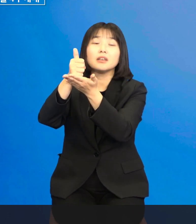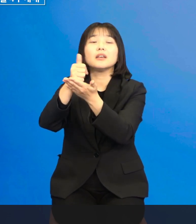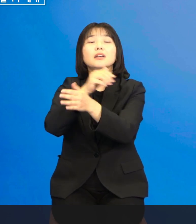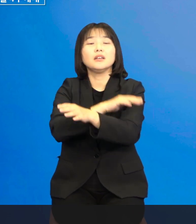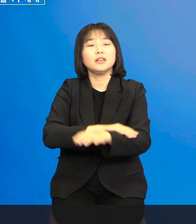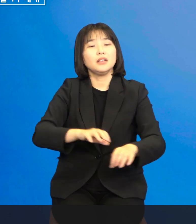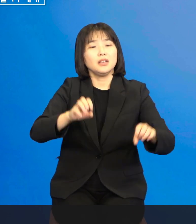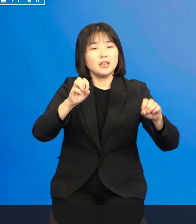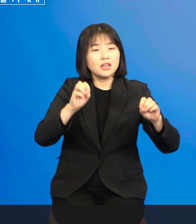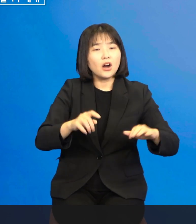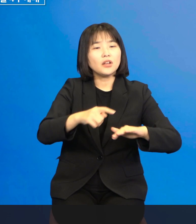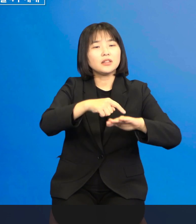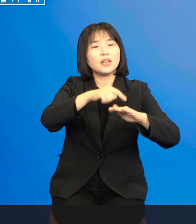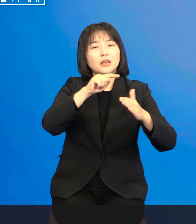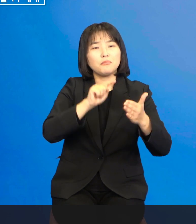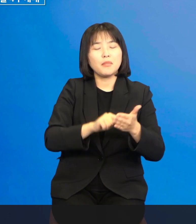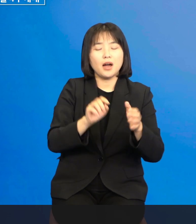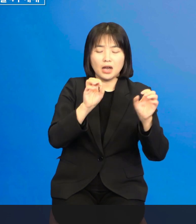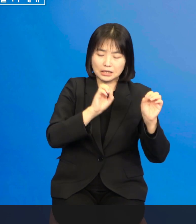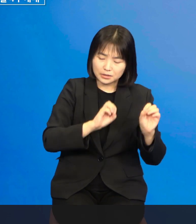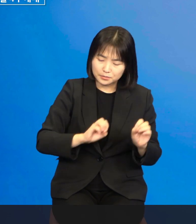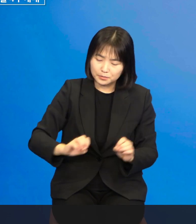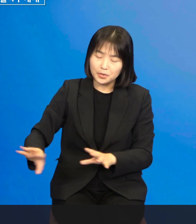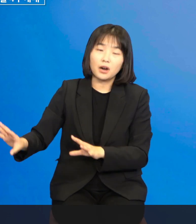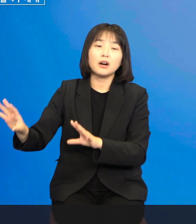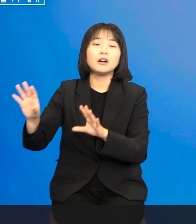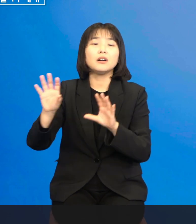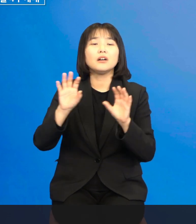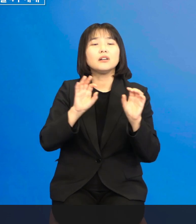헛된 마음 버리고, 헛된 마음